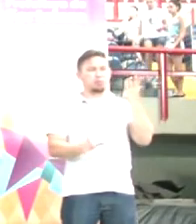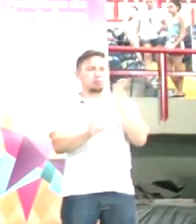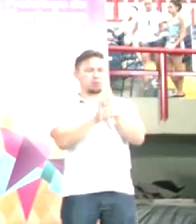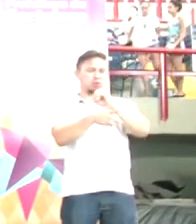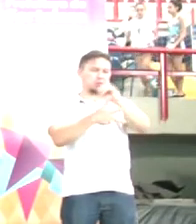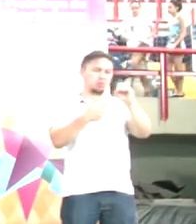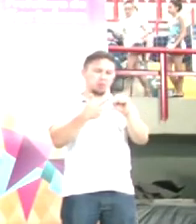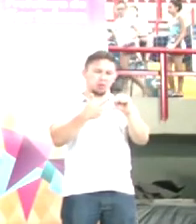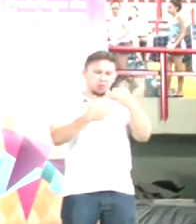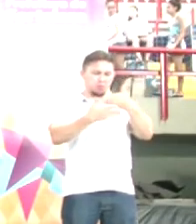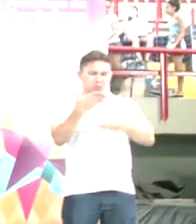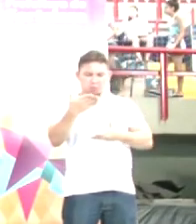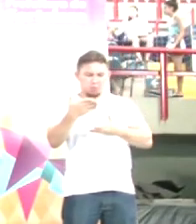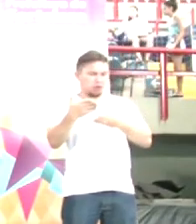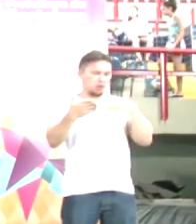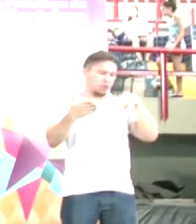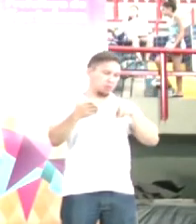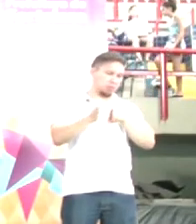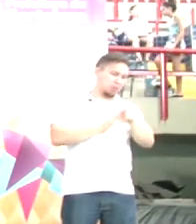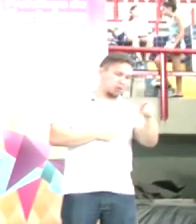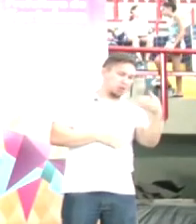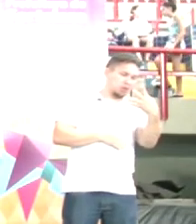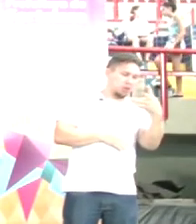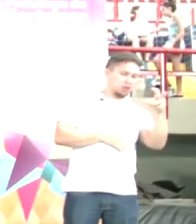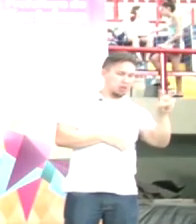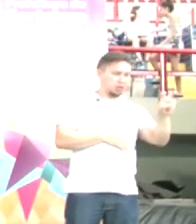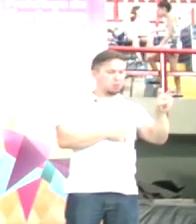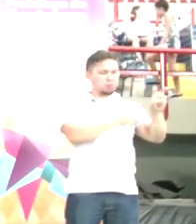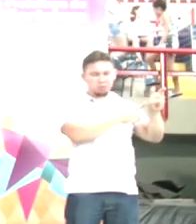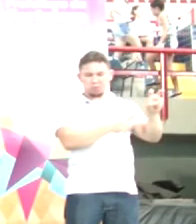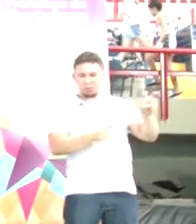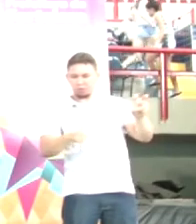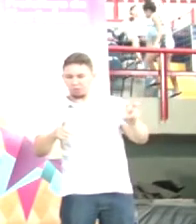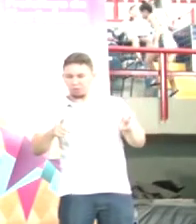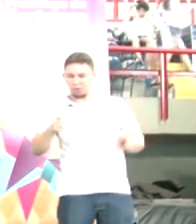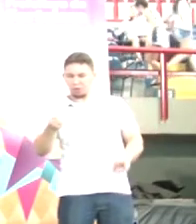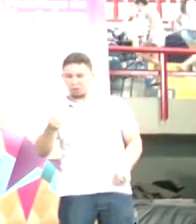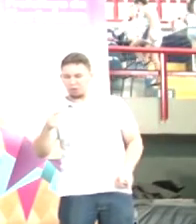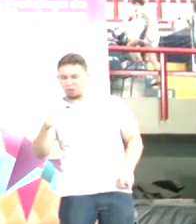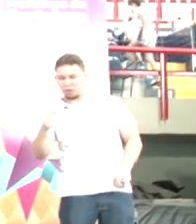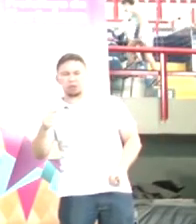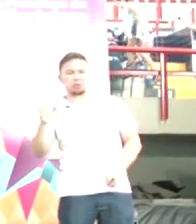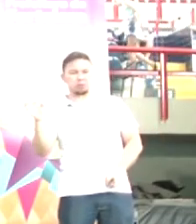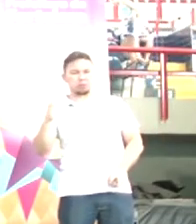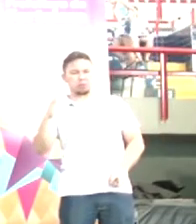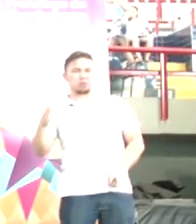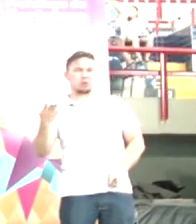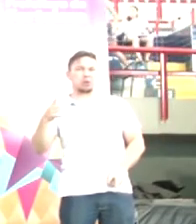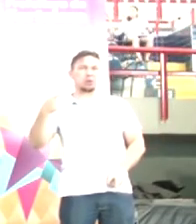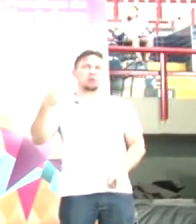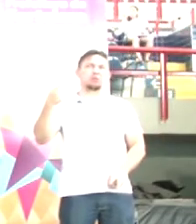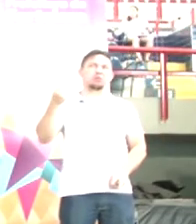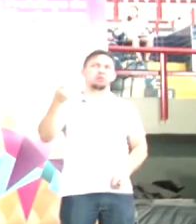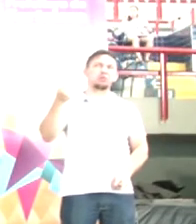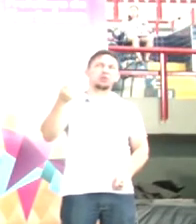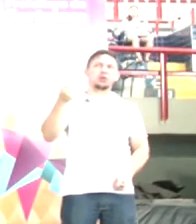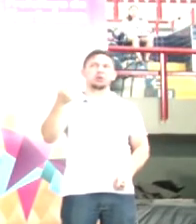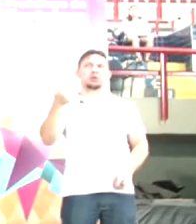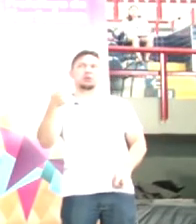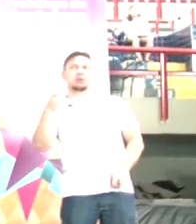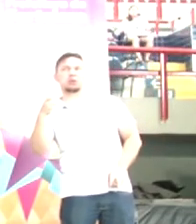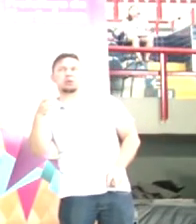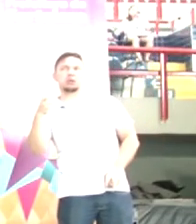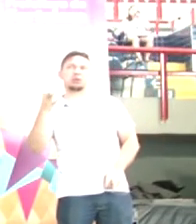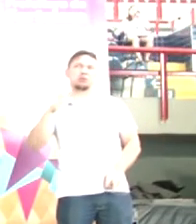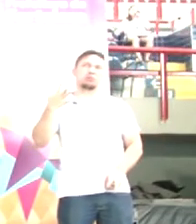boa porcentagem, né? Vou fazer as continhas aí, tá legal? Aí dá quase 20%, né? Uns